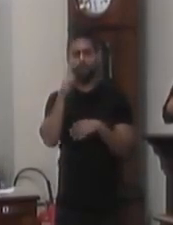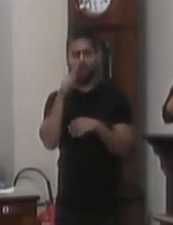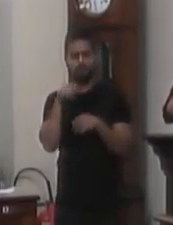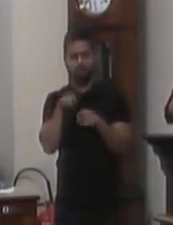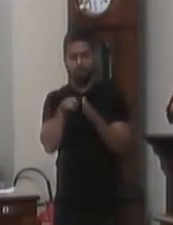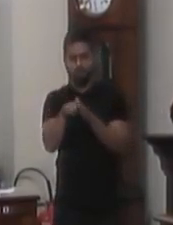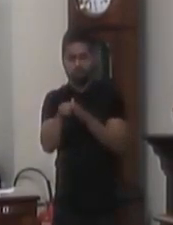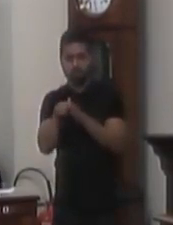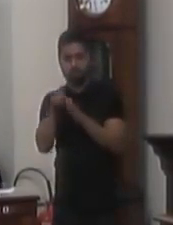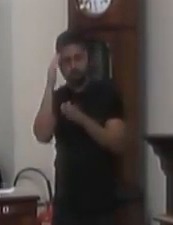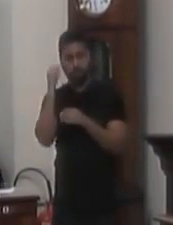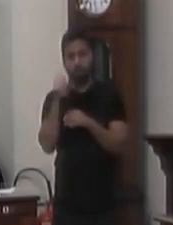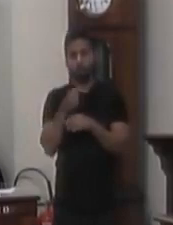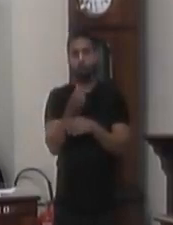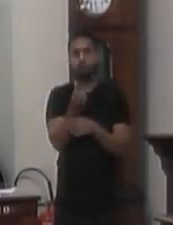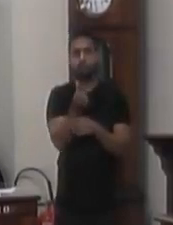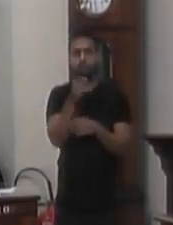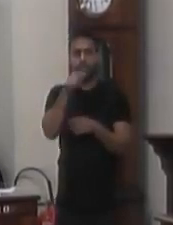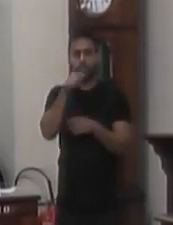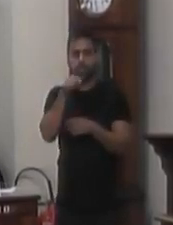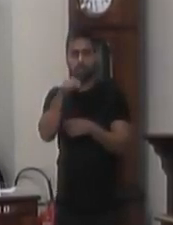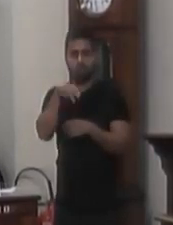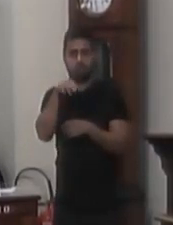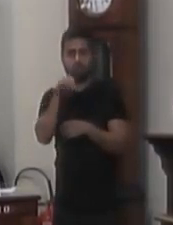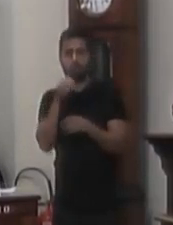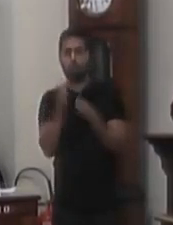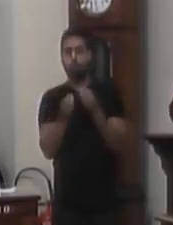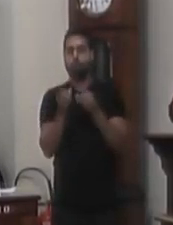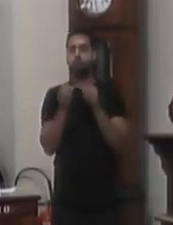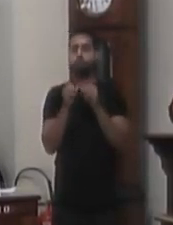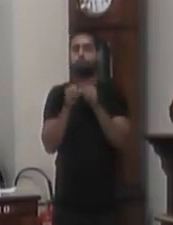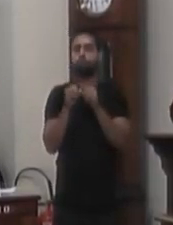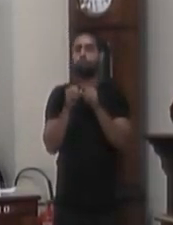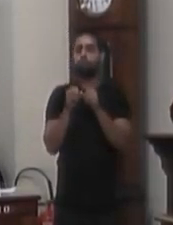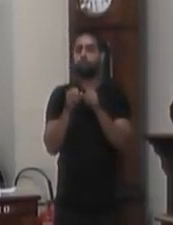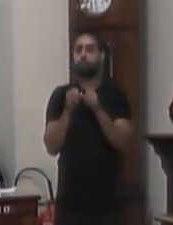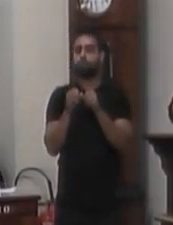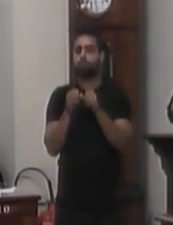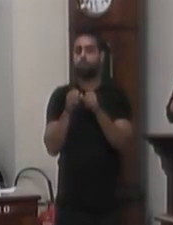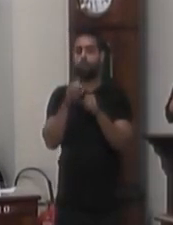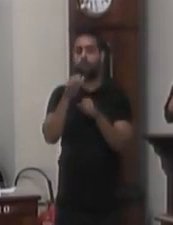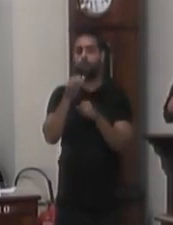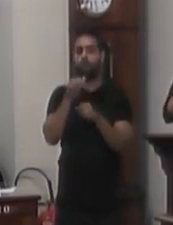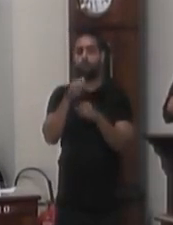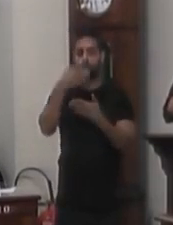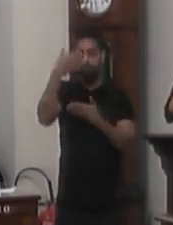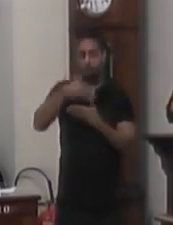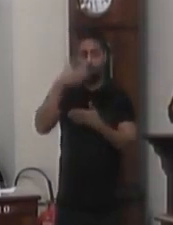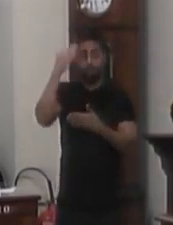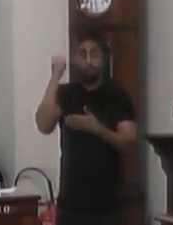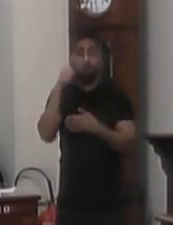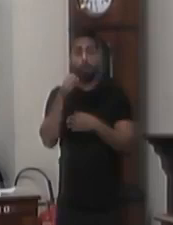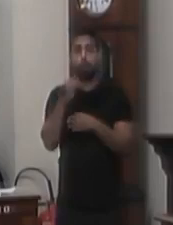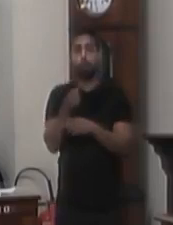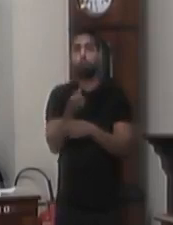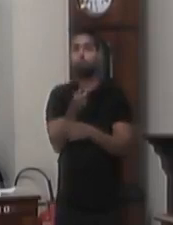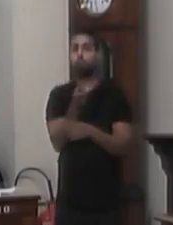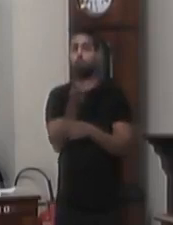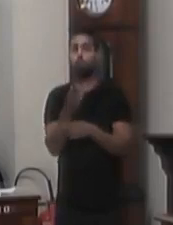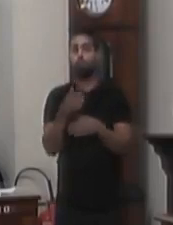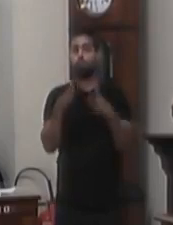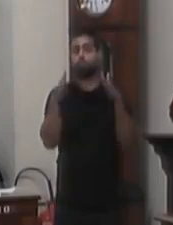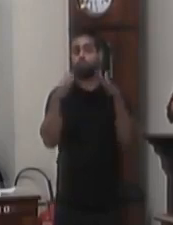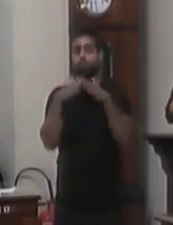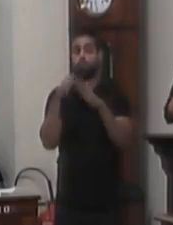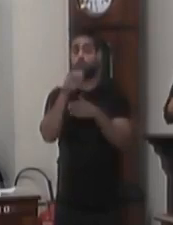realizado, 6.356.000? Como é que é feita essa avaliação? Como é que é feito para chegar nesse valor?